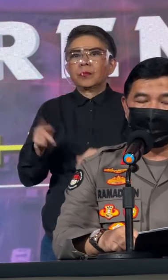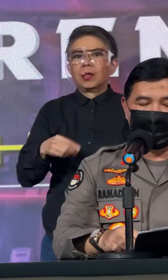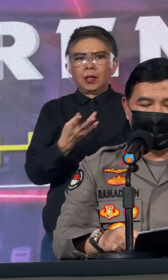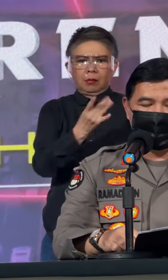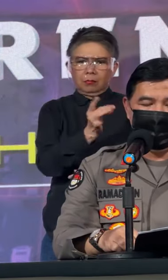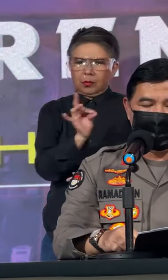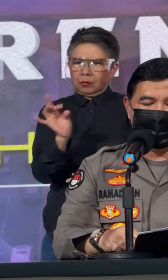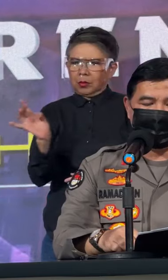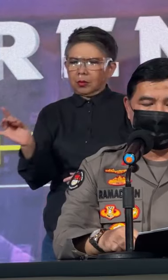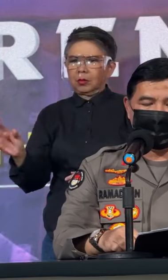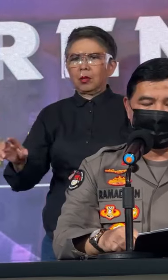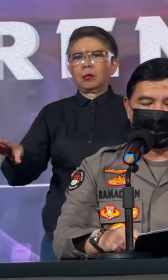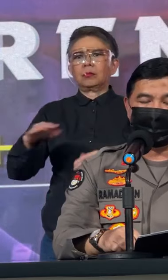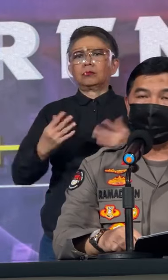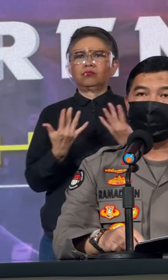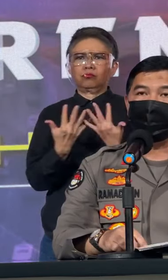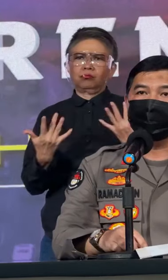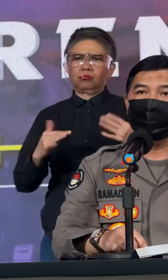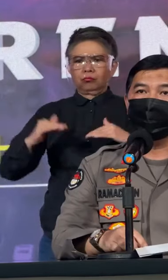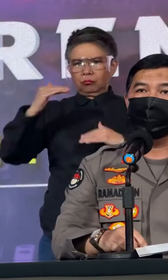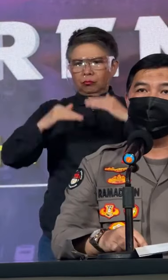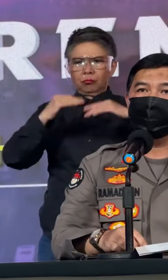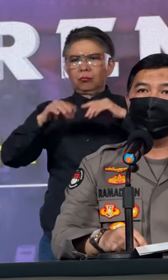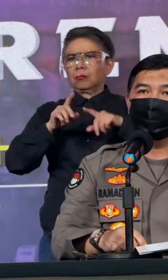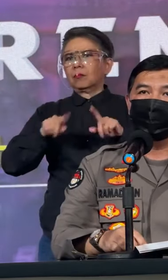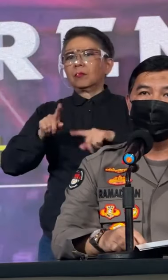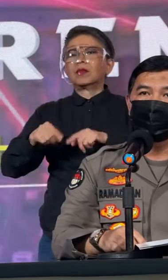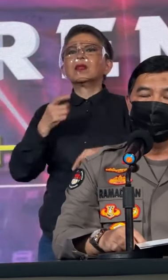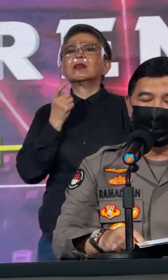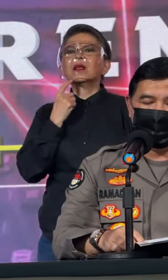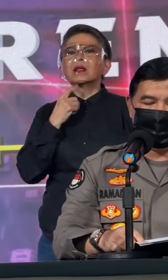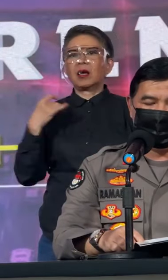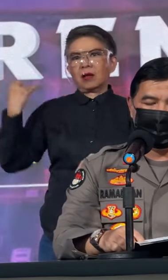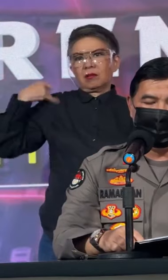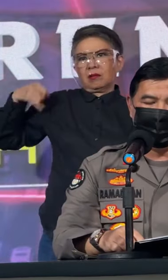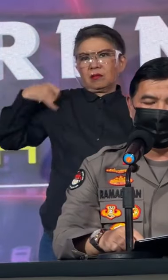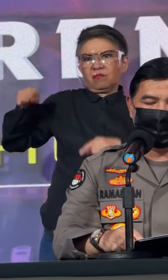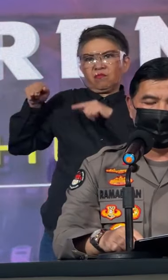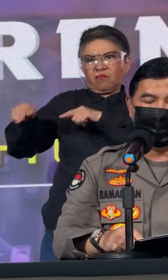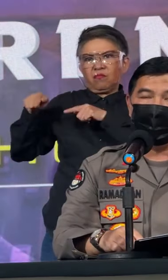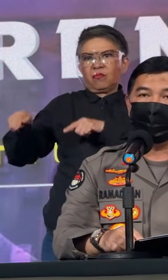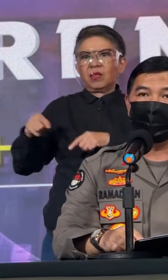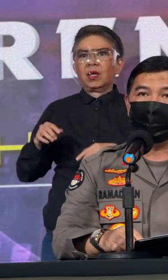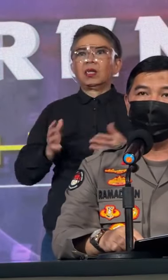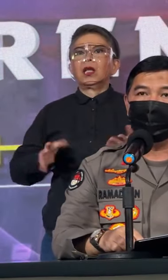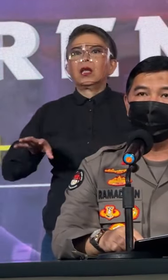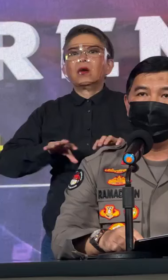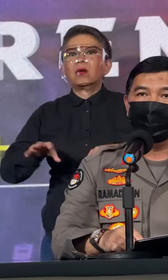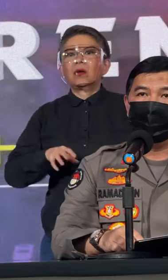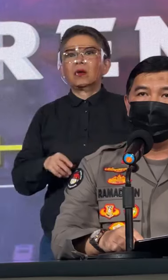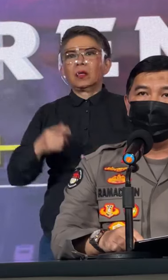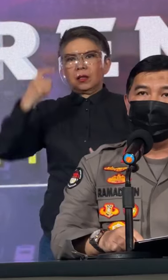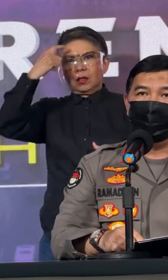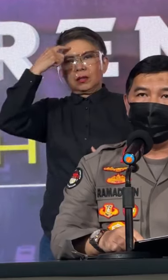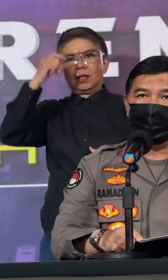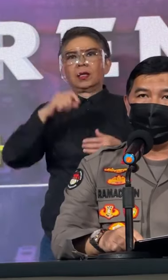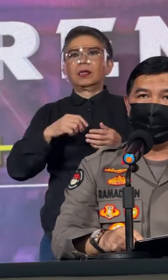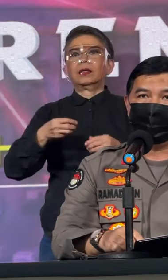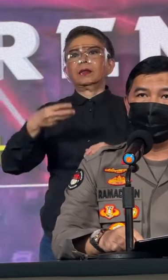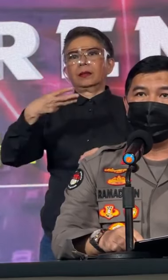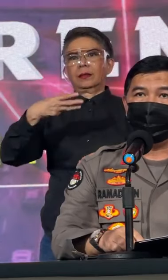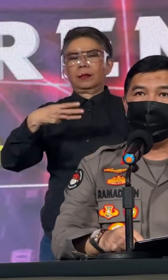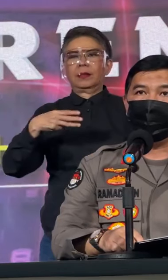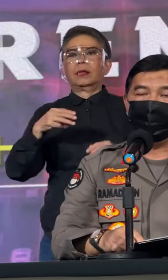dari berbagai elemen masyarakat terkait dengan ujaran kebencian yang dilakukan